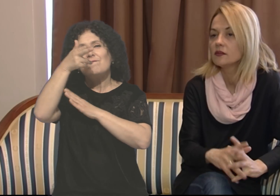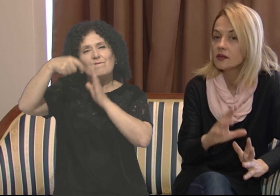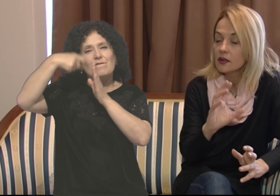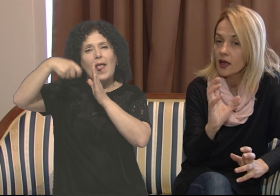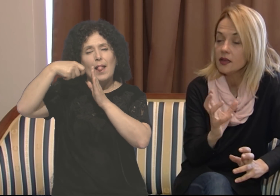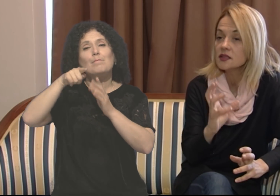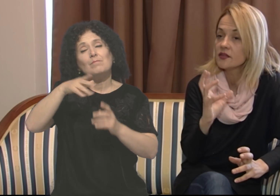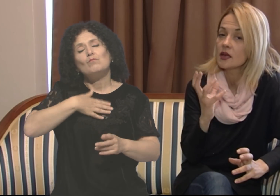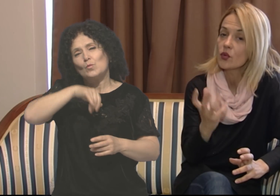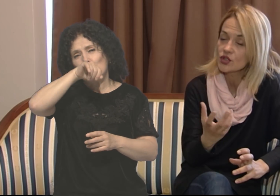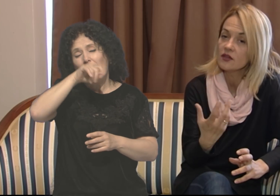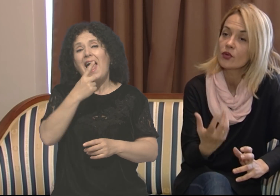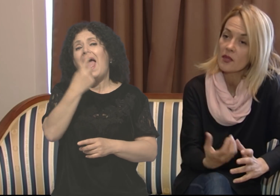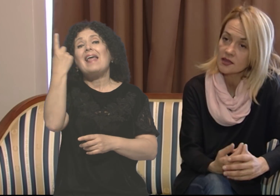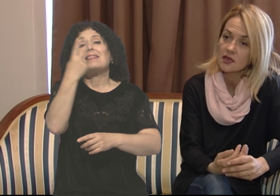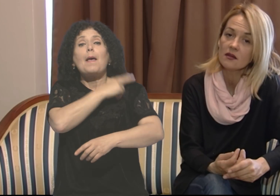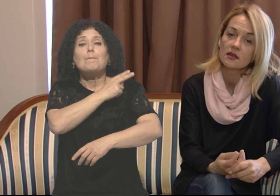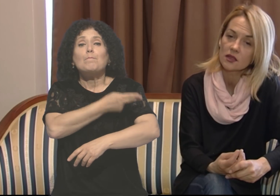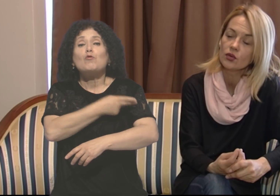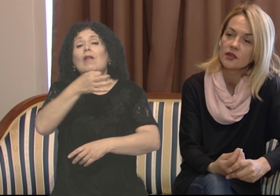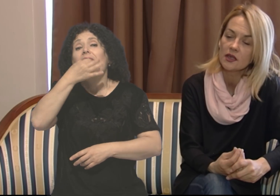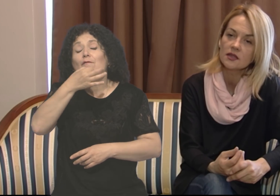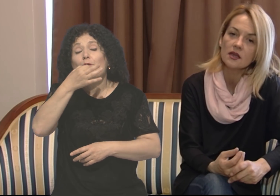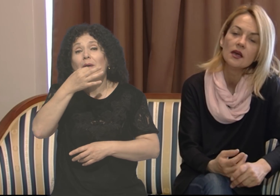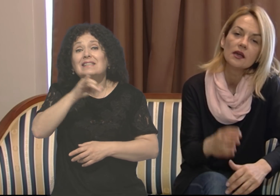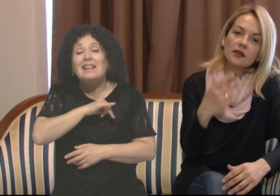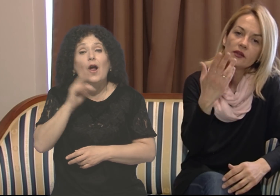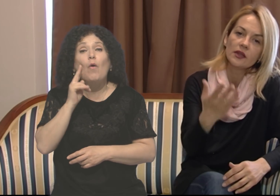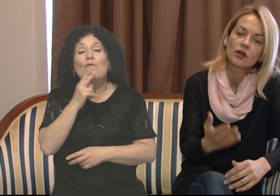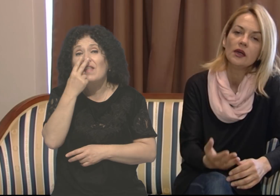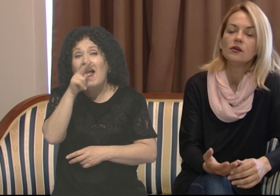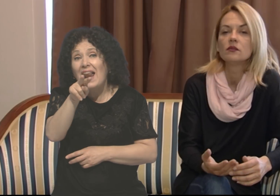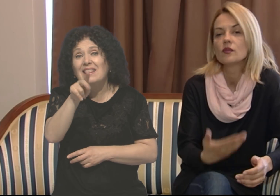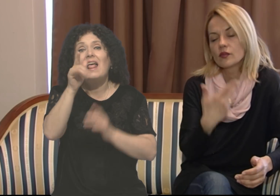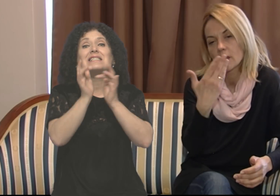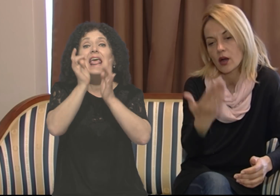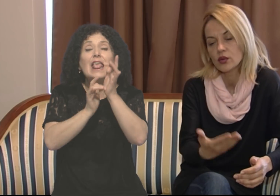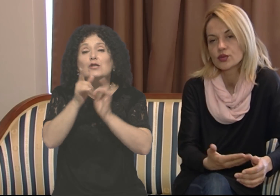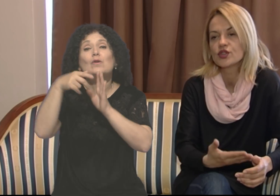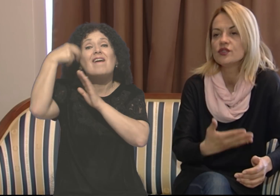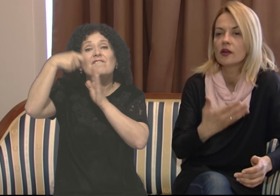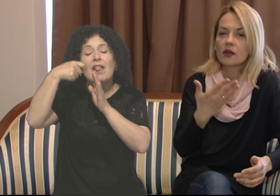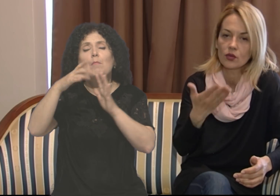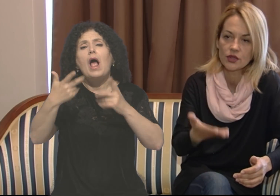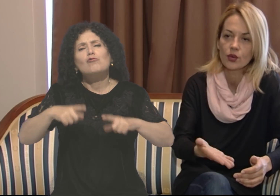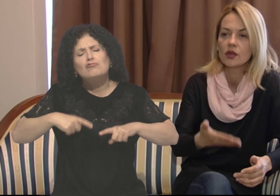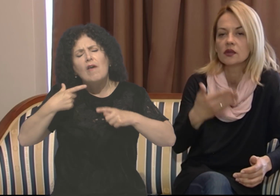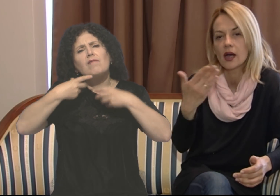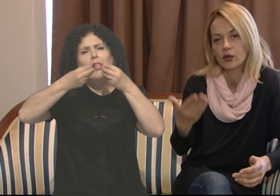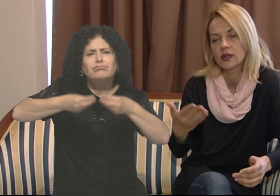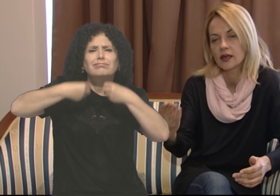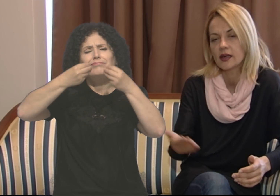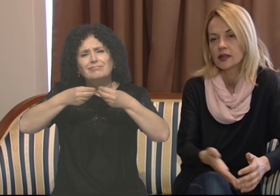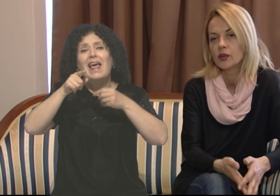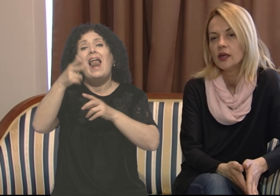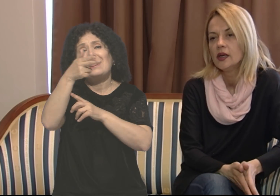беа единствена можда информација за глувите лица да видат, нели, како Исус живел, како се родил,